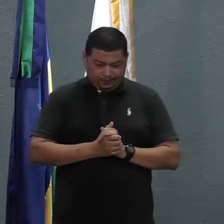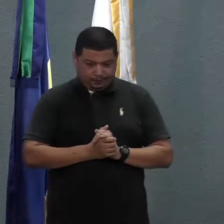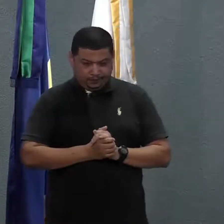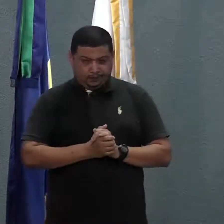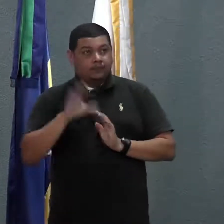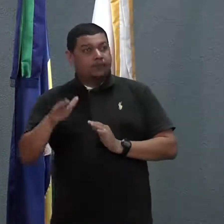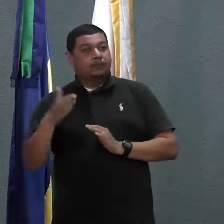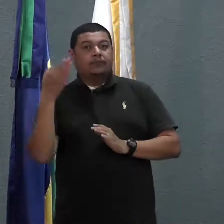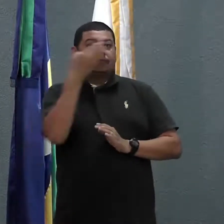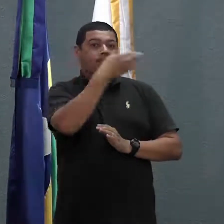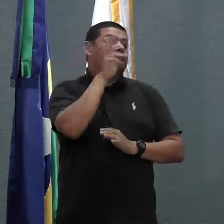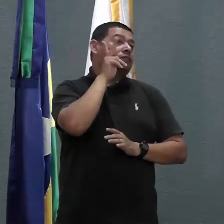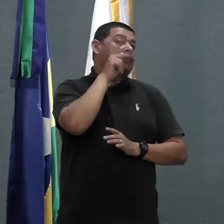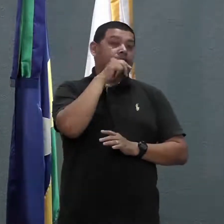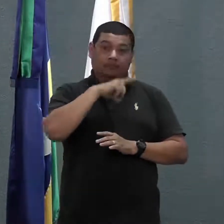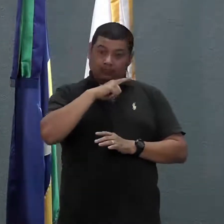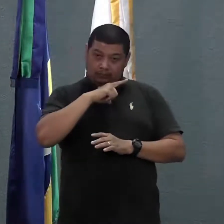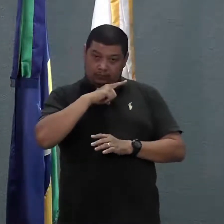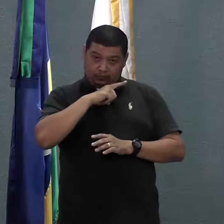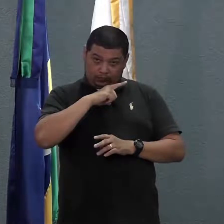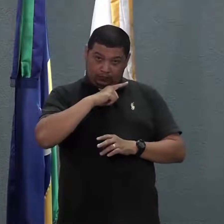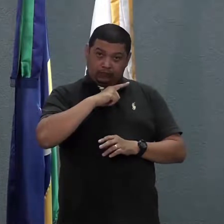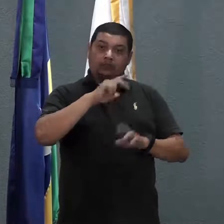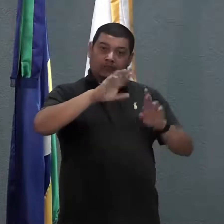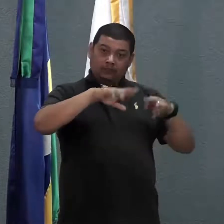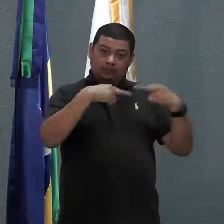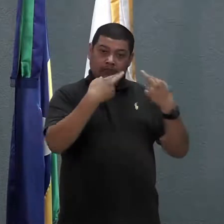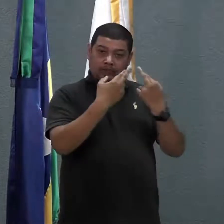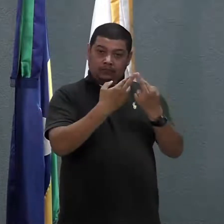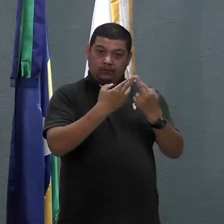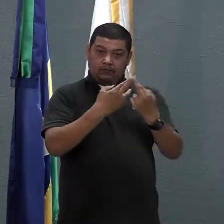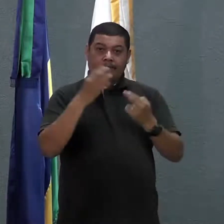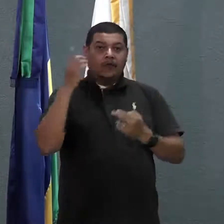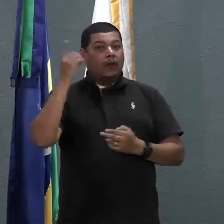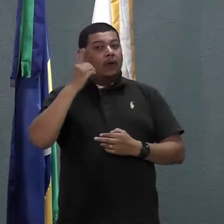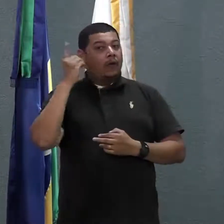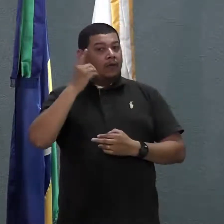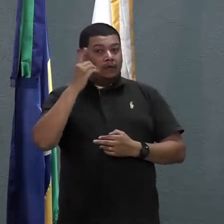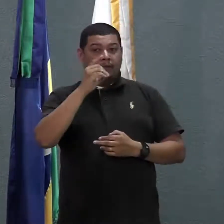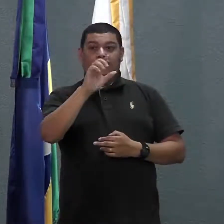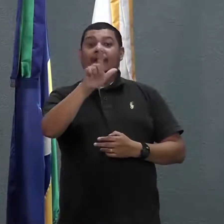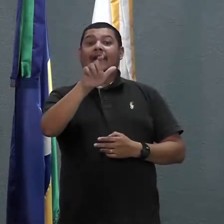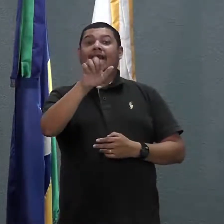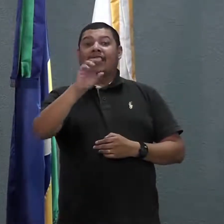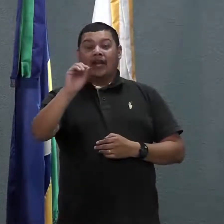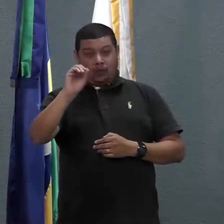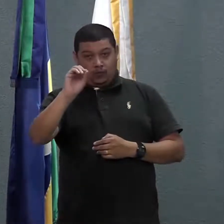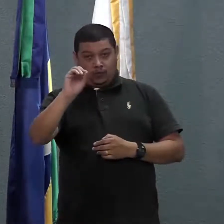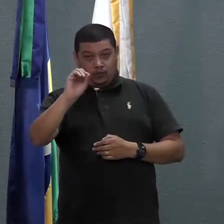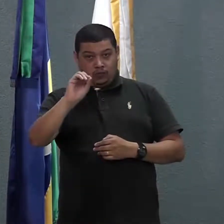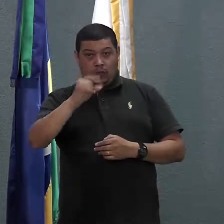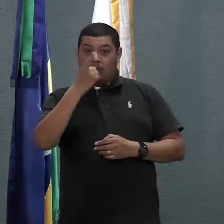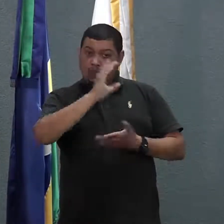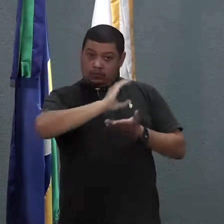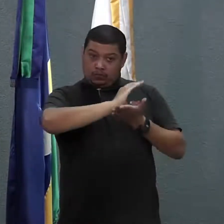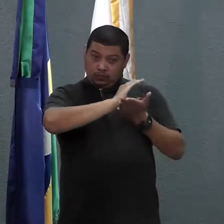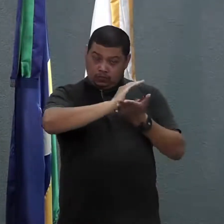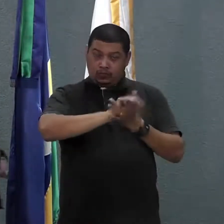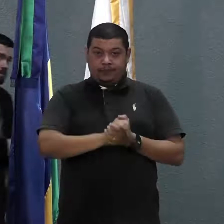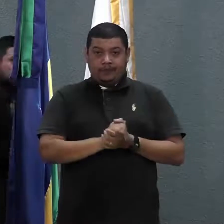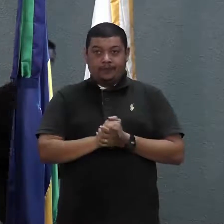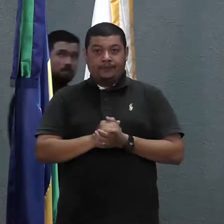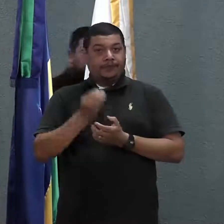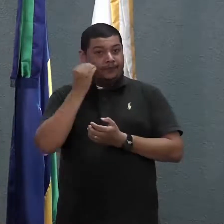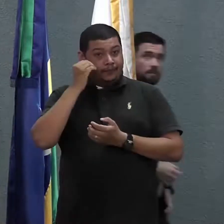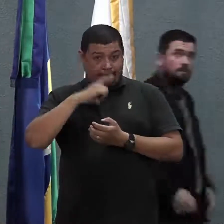Porto Velho, tenho uma reunião com o deputado Léo Moraes, que é quem colocou a emenda ali, um dos que colocaram a emenda ali, ver